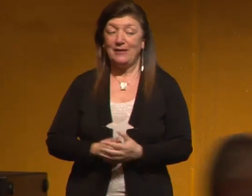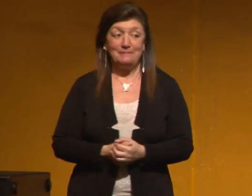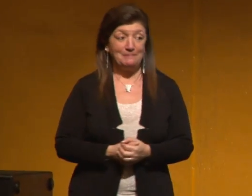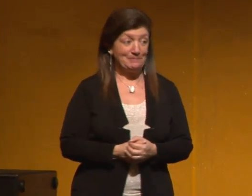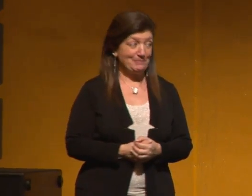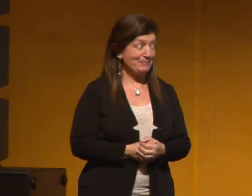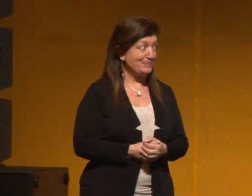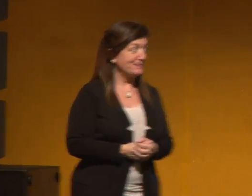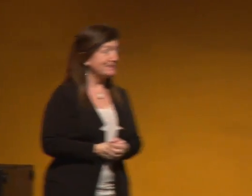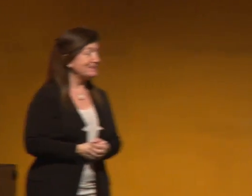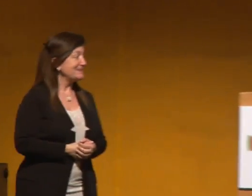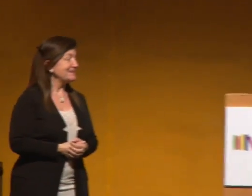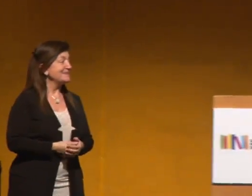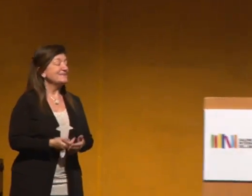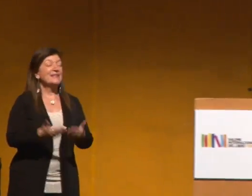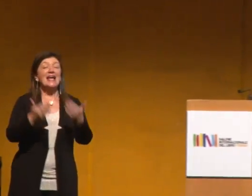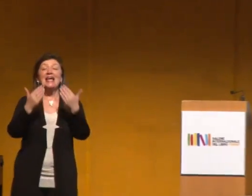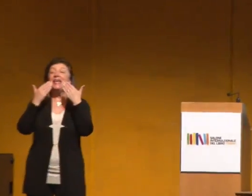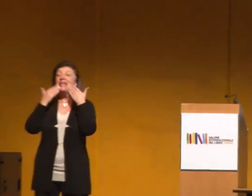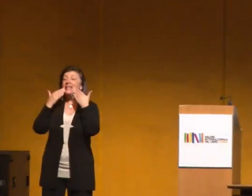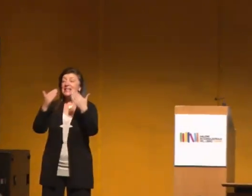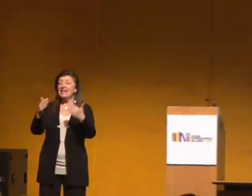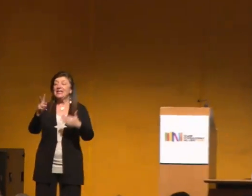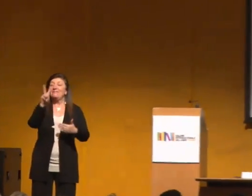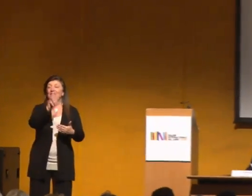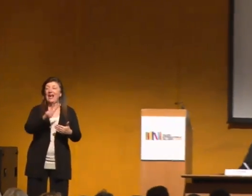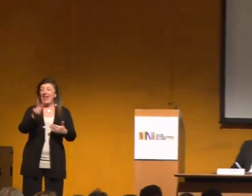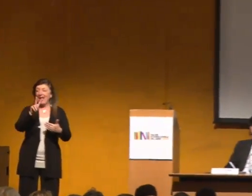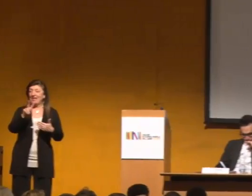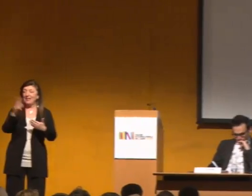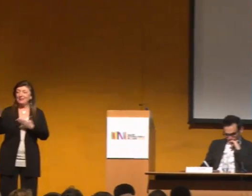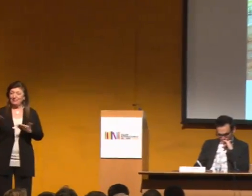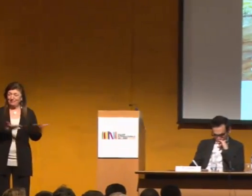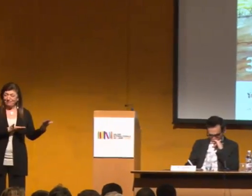grazie valeria dario franceschini